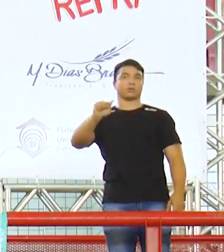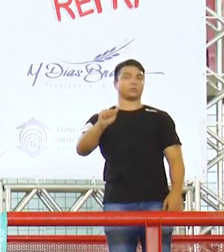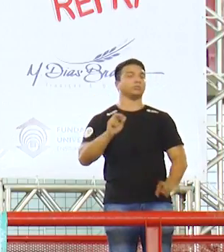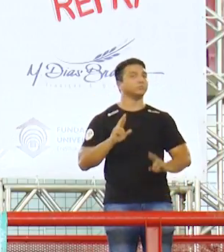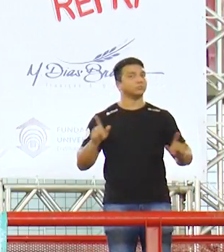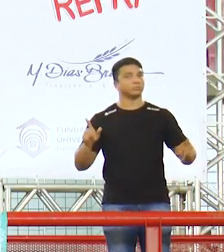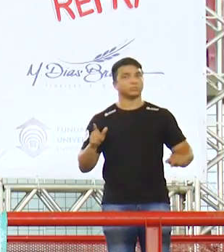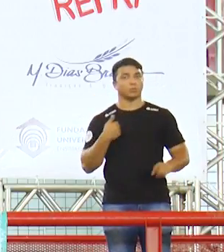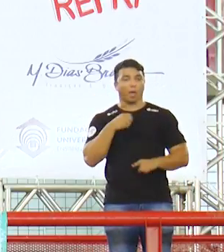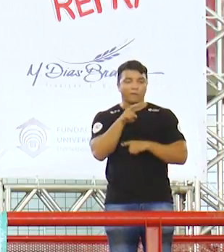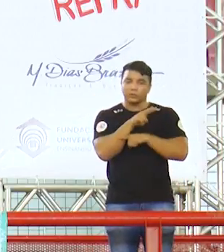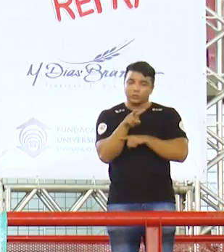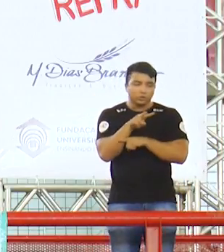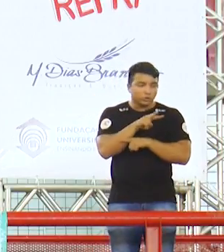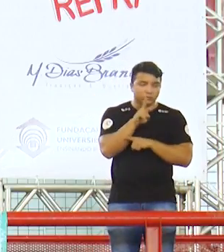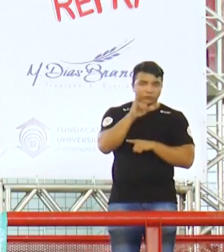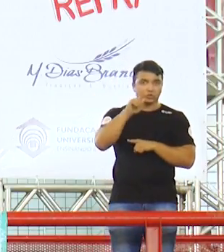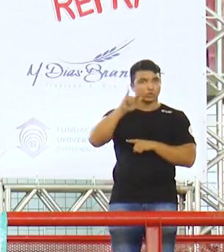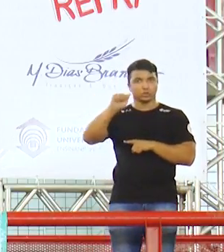Cearense não vigia,